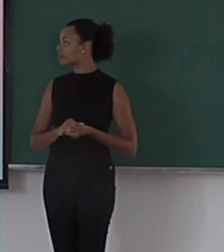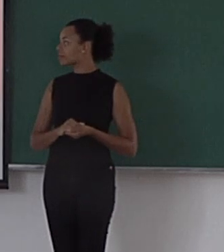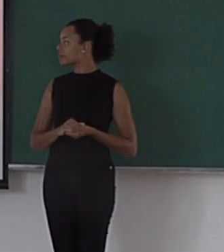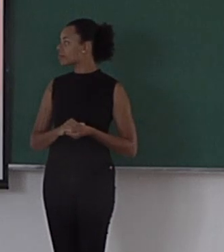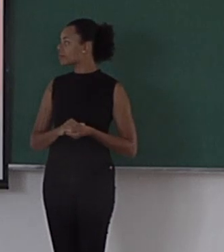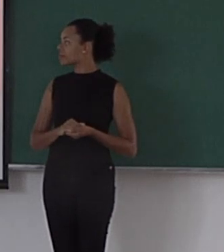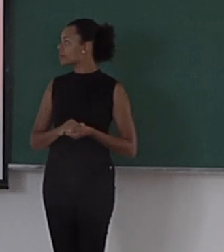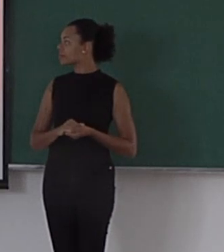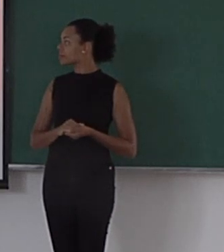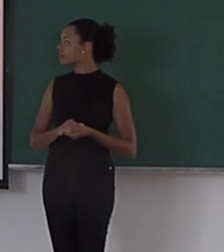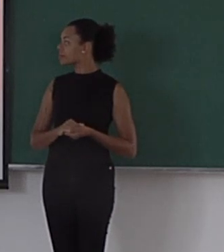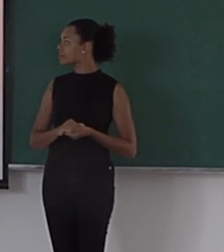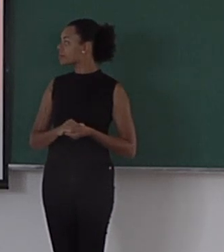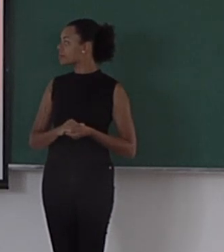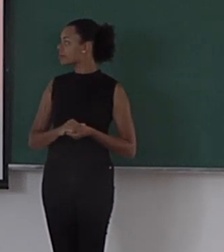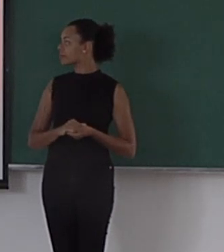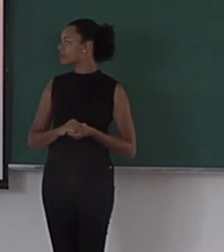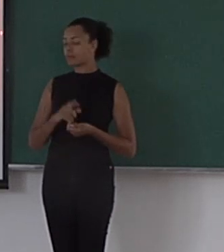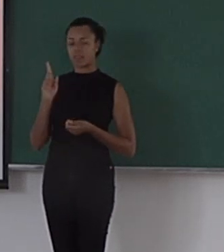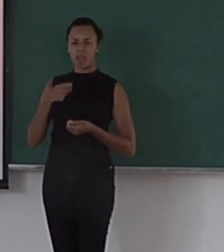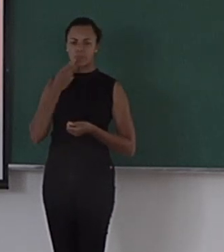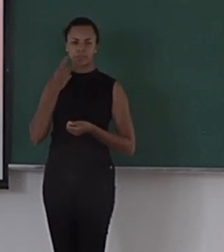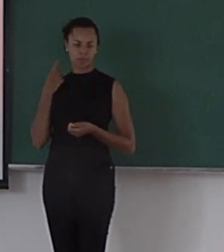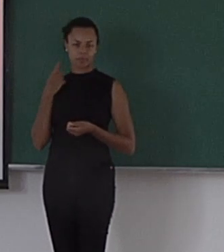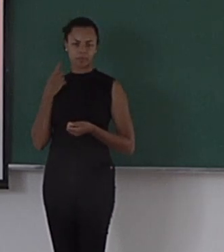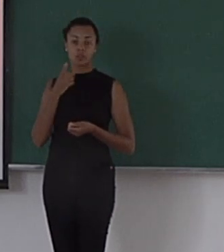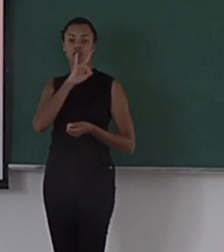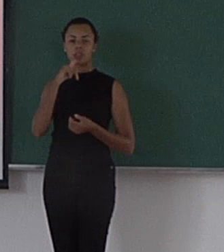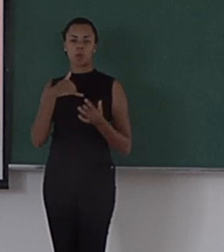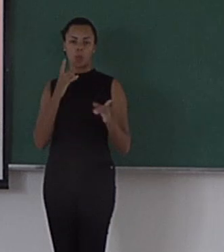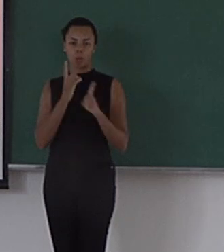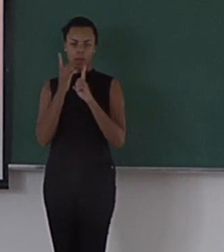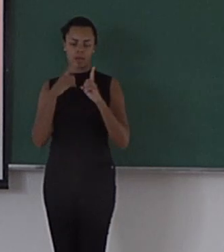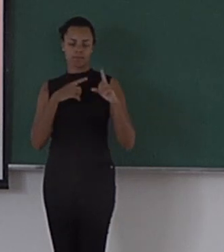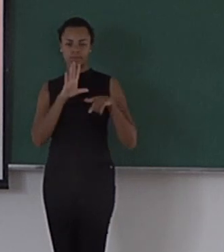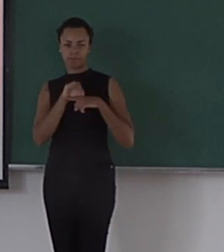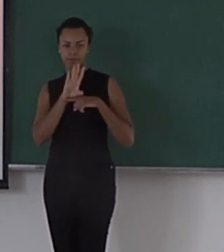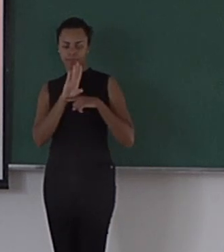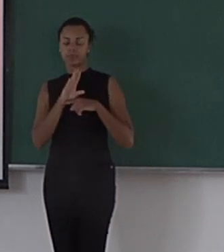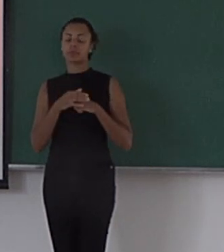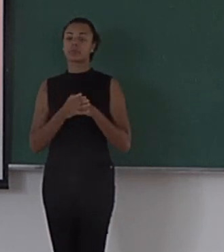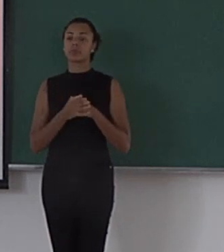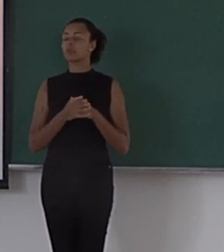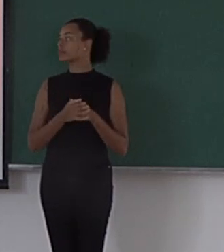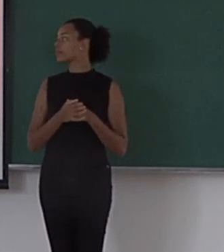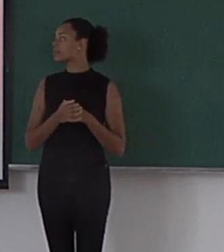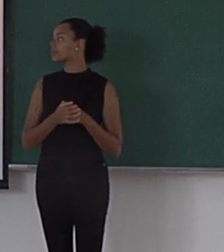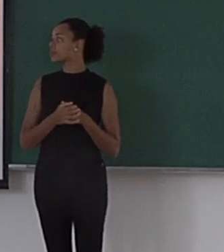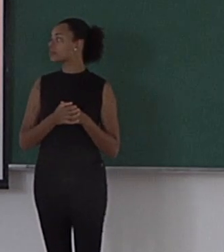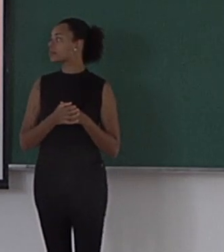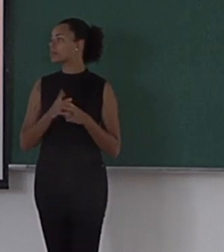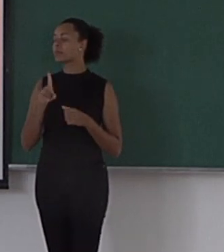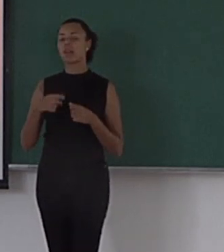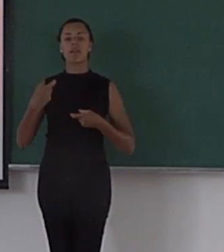Essa região aqui, essa é uma foto dela recente, do dia que eu a encontrei, né? Essa é uma foto da